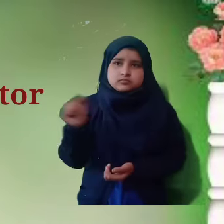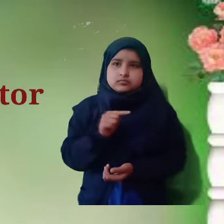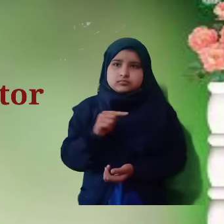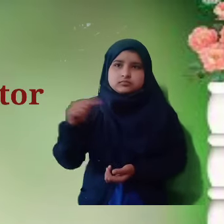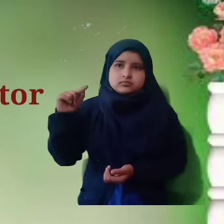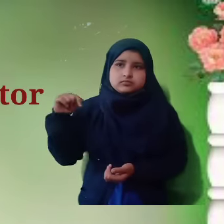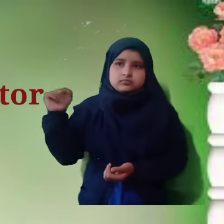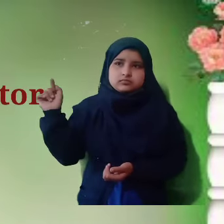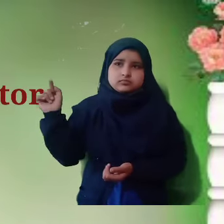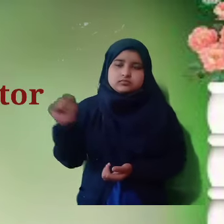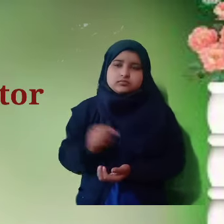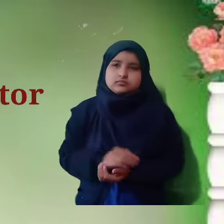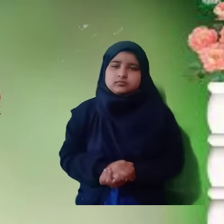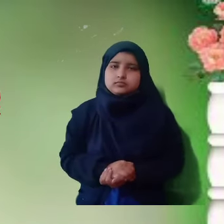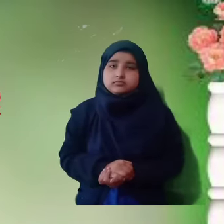डिनोमिनेटर।